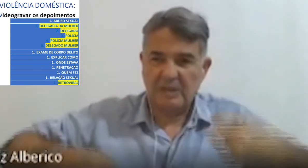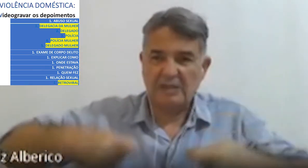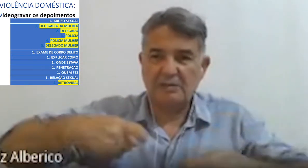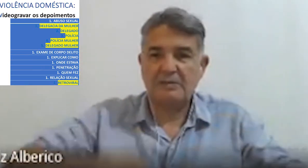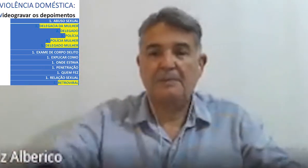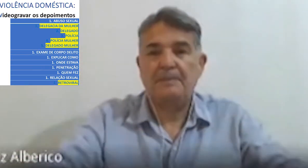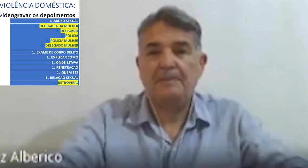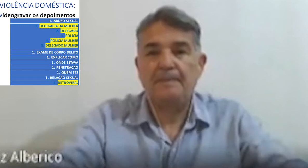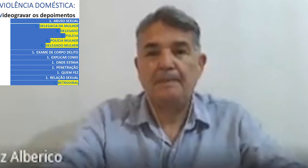Aí.